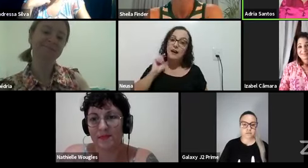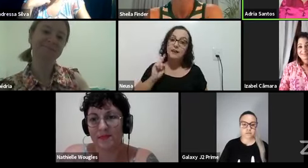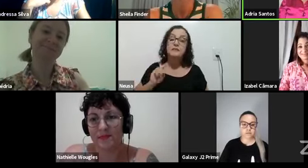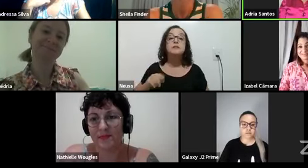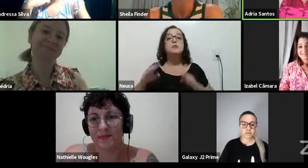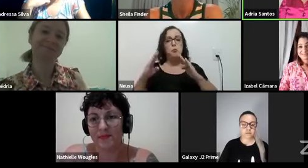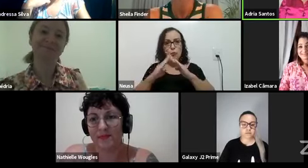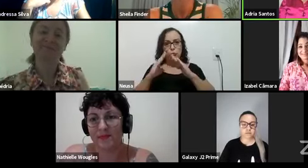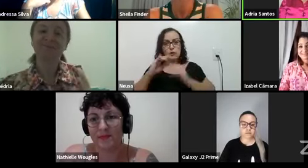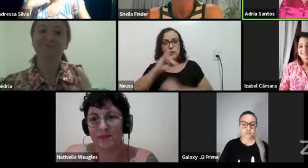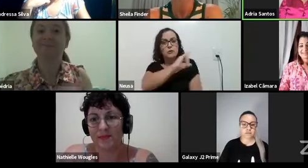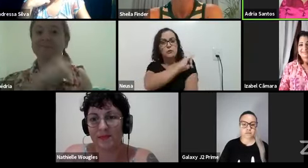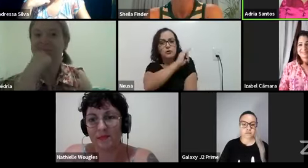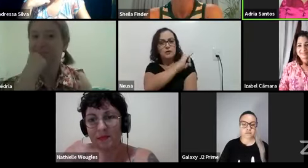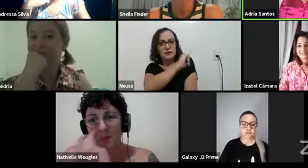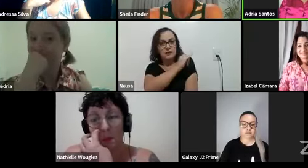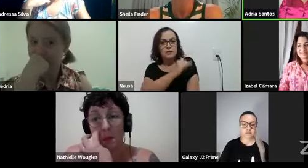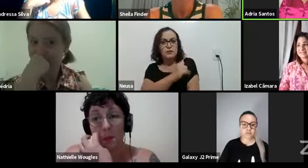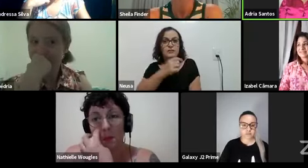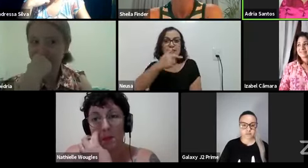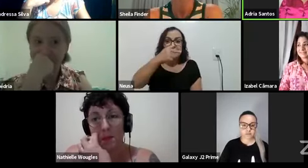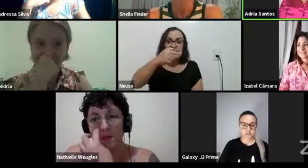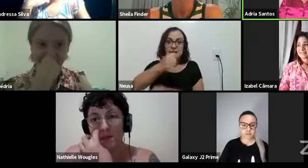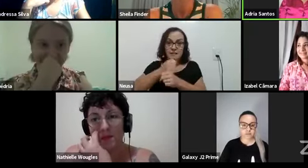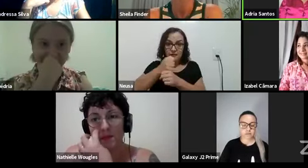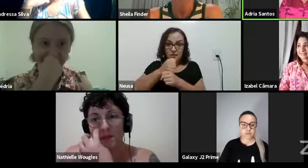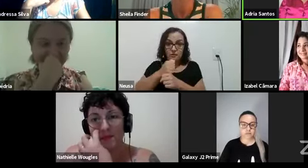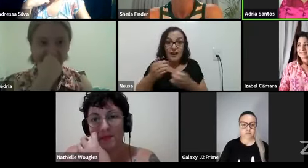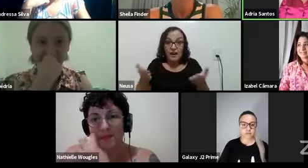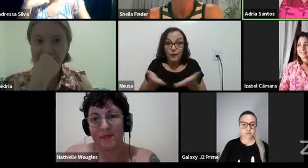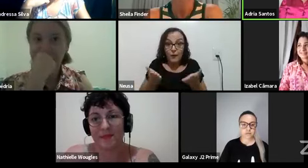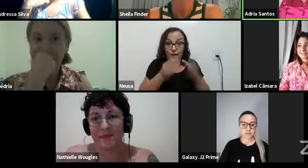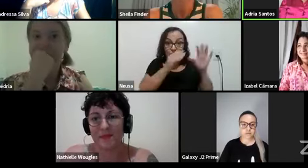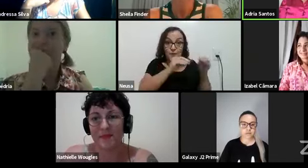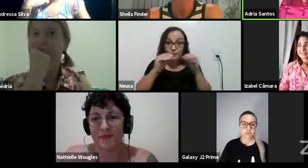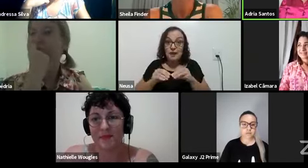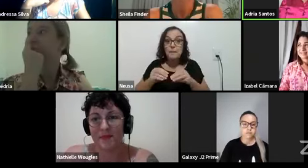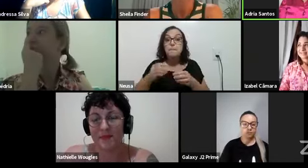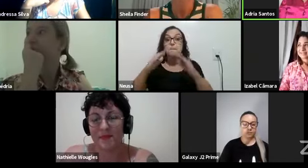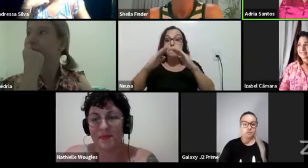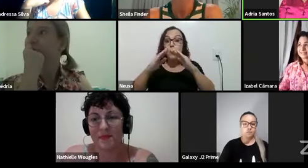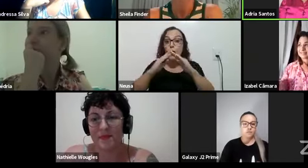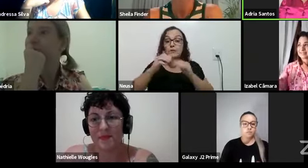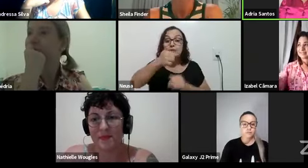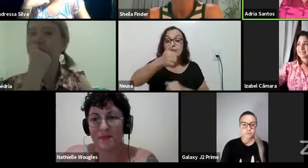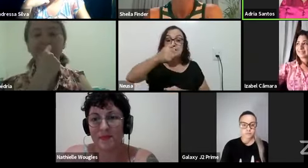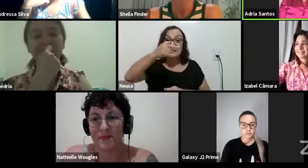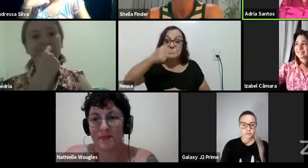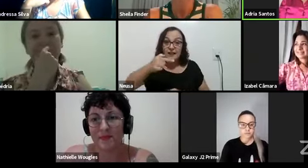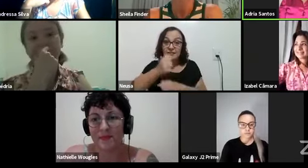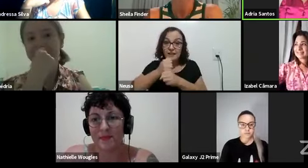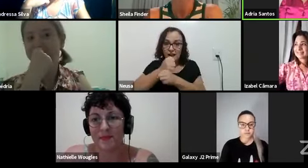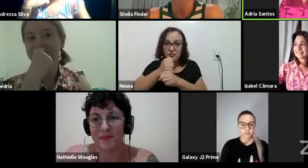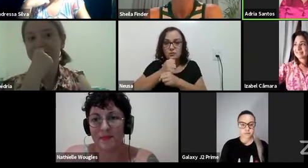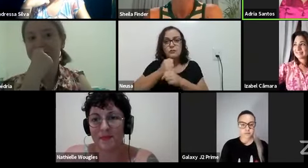Janeiro 7 anos e moro 17 anos aqui em Joinville. Sou atleta paralímpica,